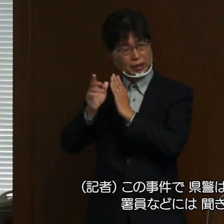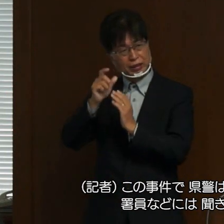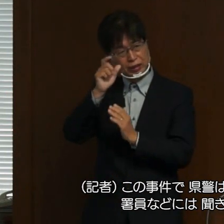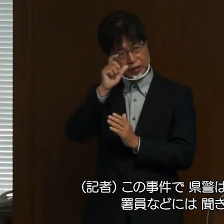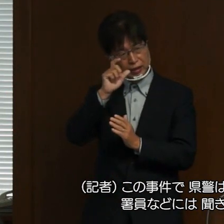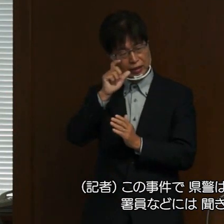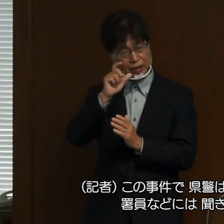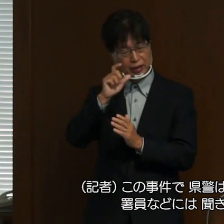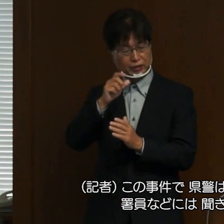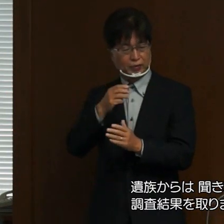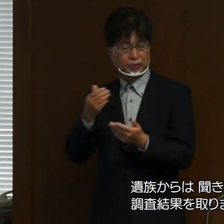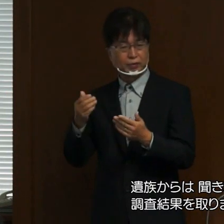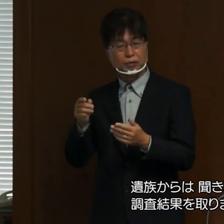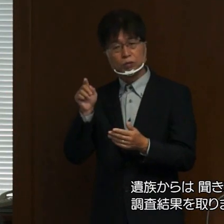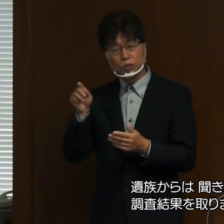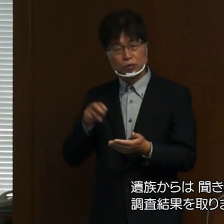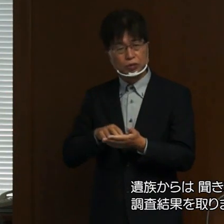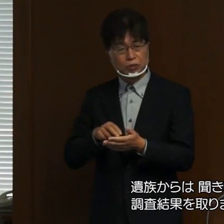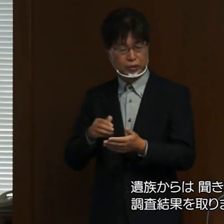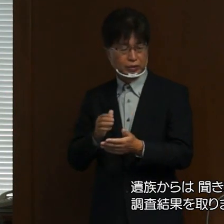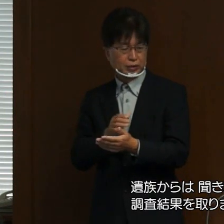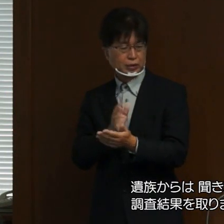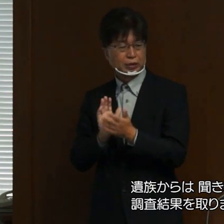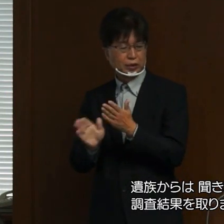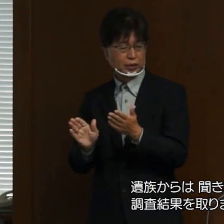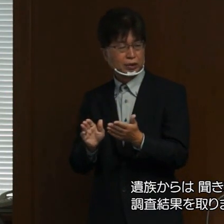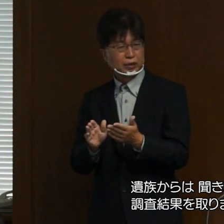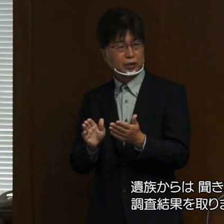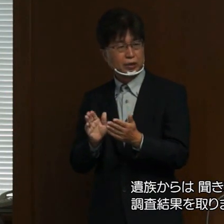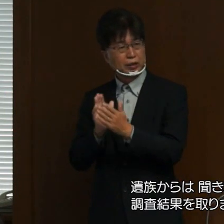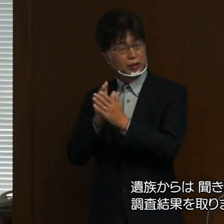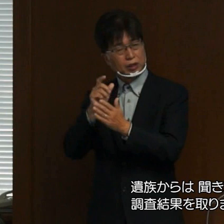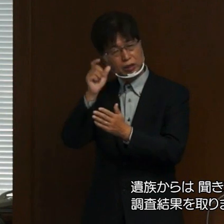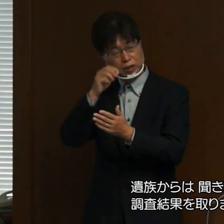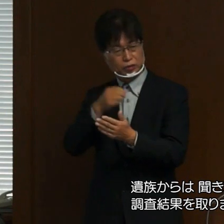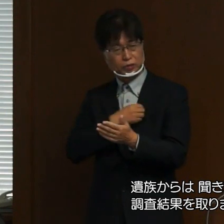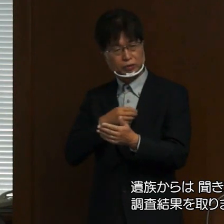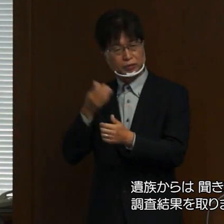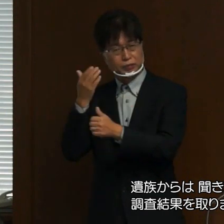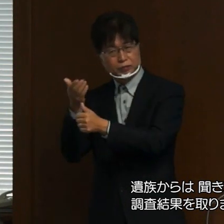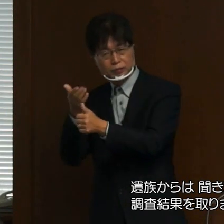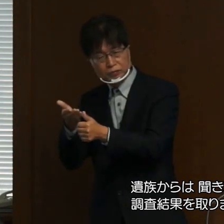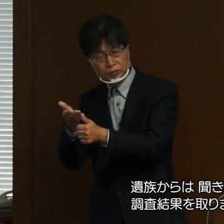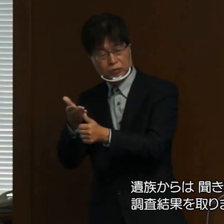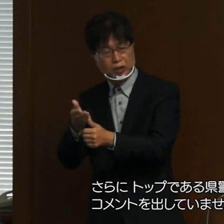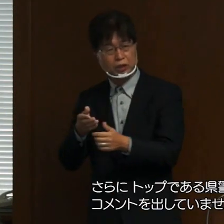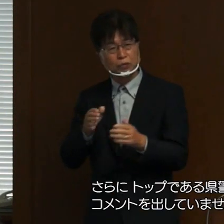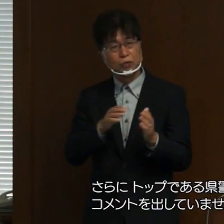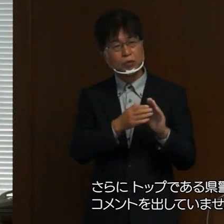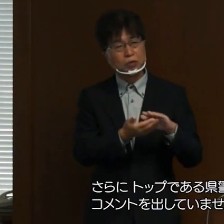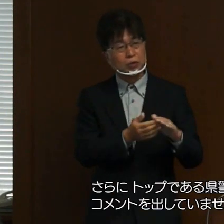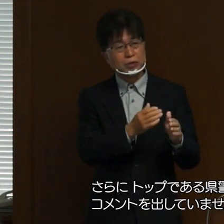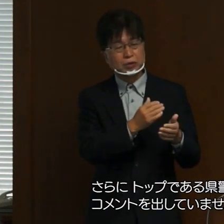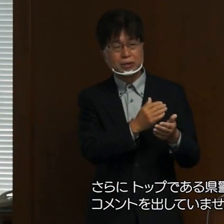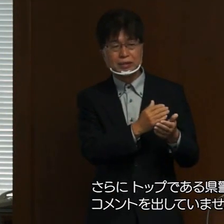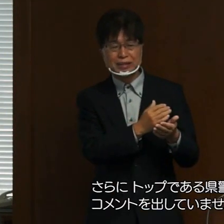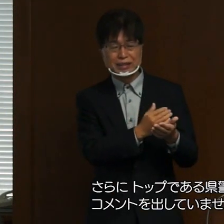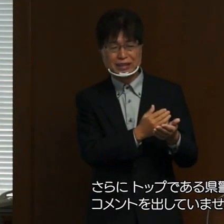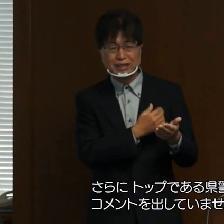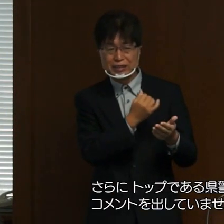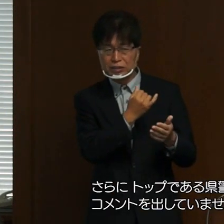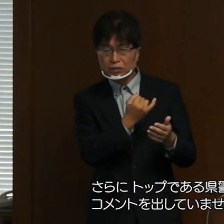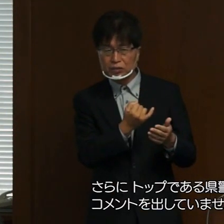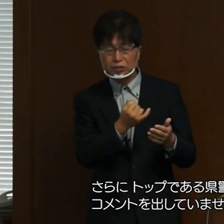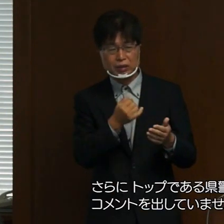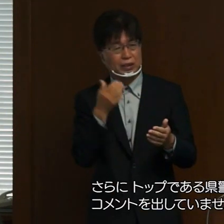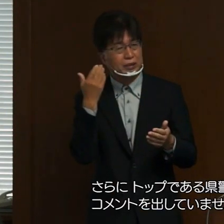取りを行っておりますが、遺族からは聞き取りを行わずに調査結果を取りまとめました。さらにトップである県警本部